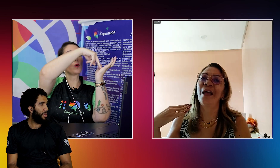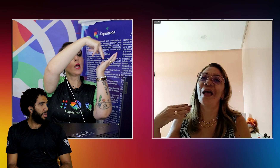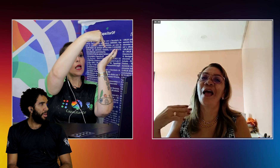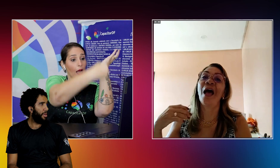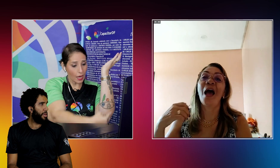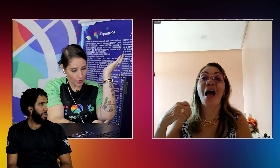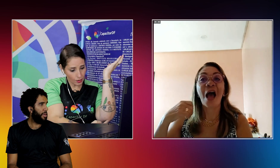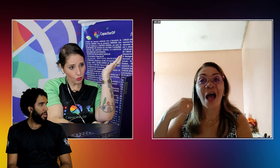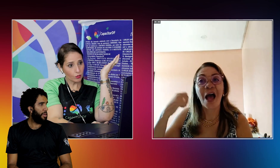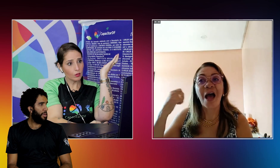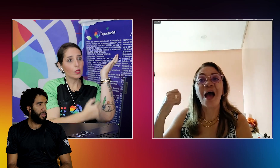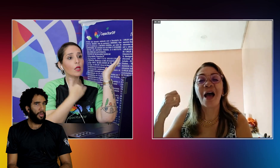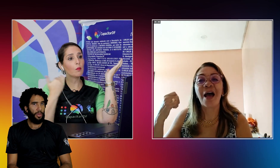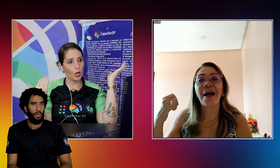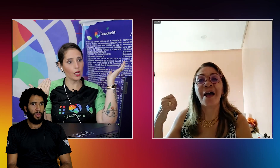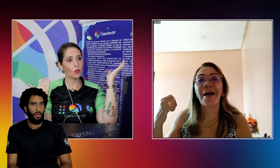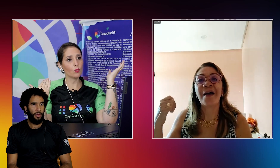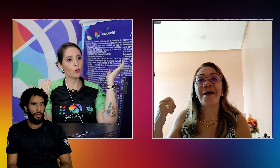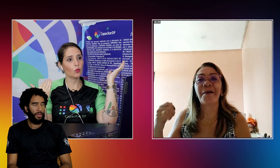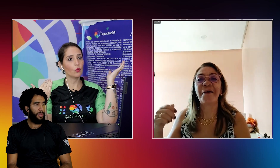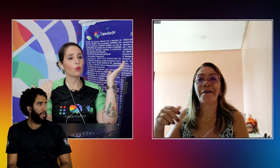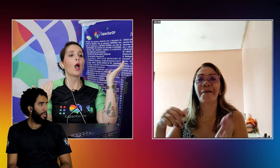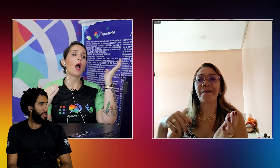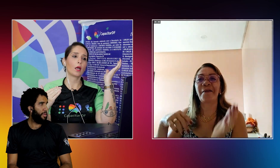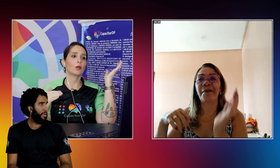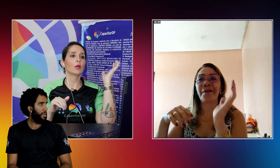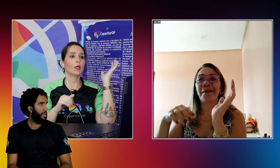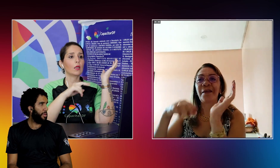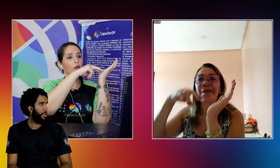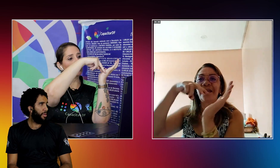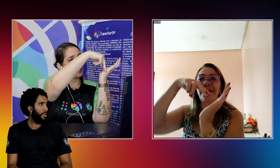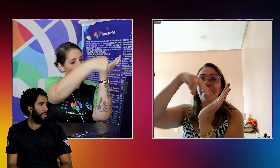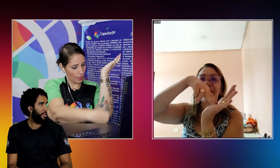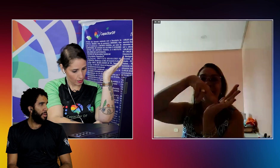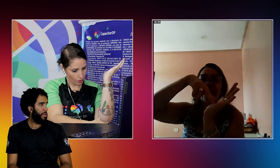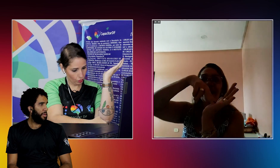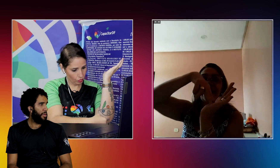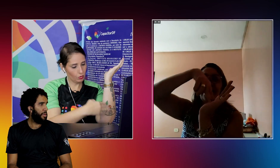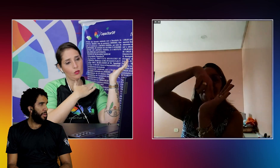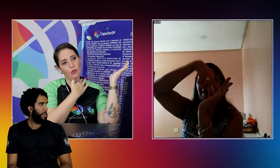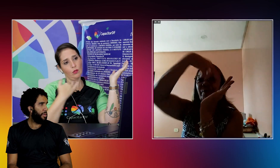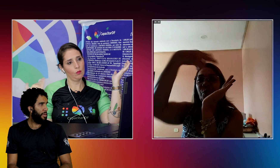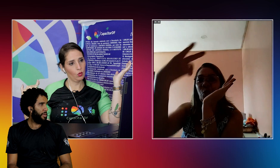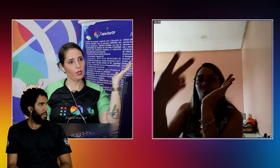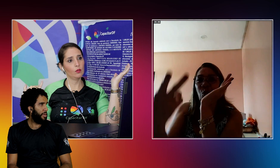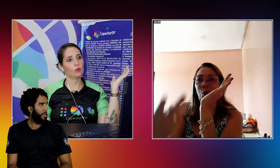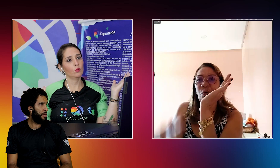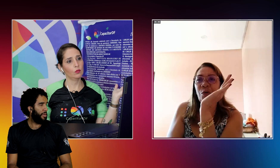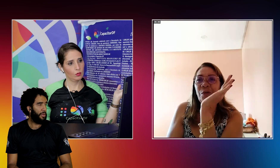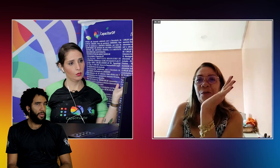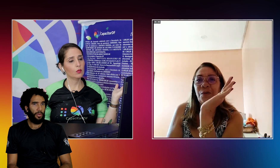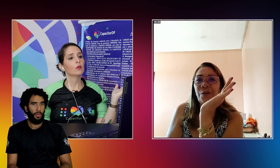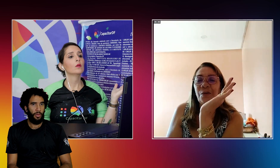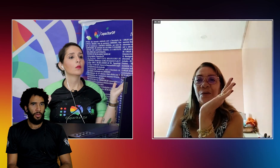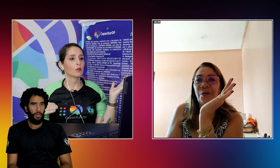exemplo, caiu e morreu. Aí, ok. Caiu, Aqui, morreu.